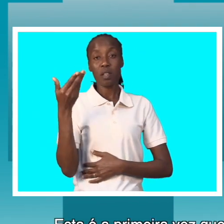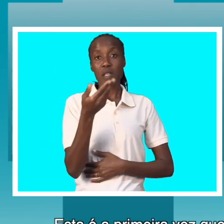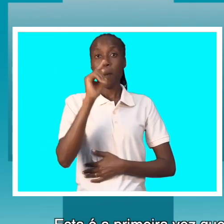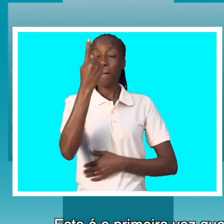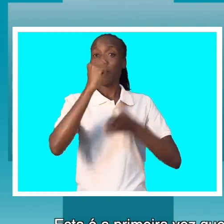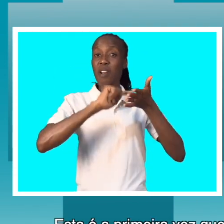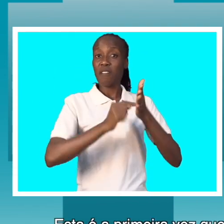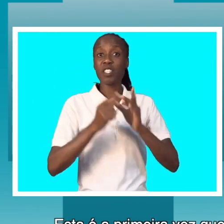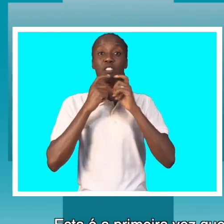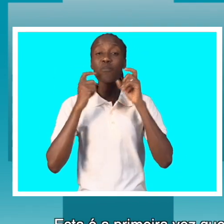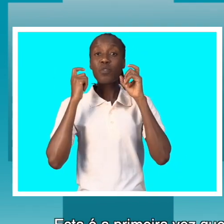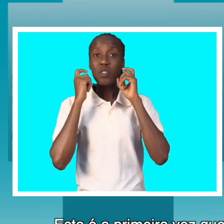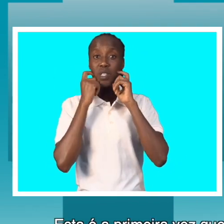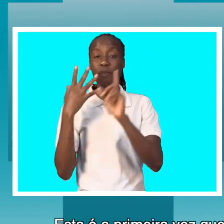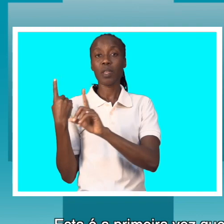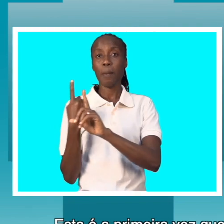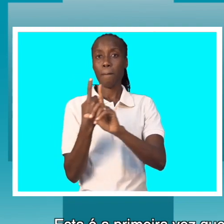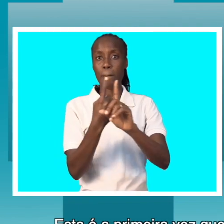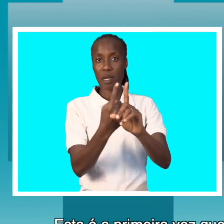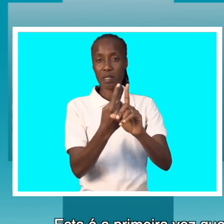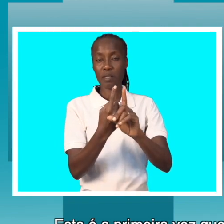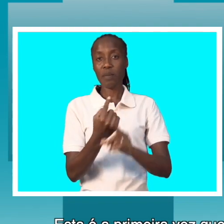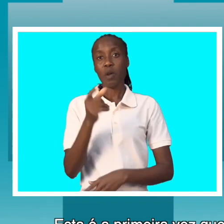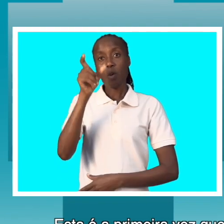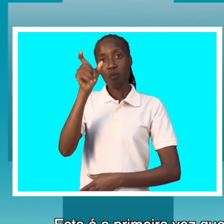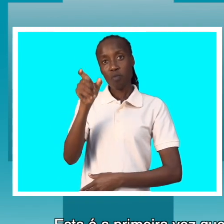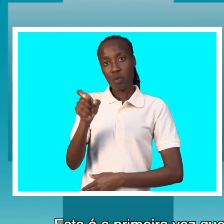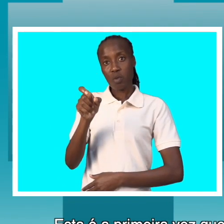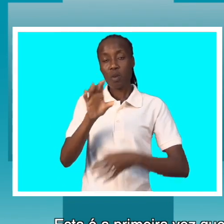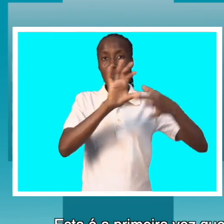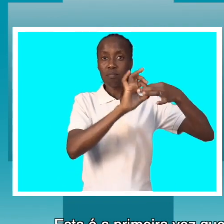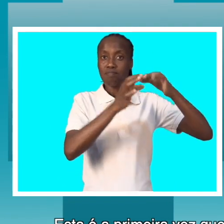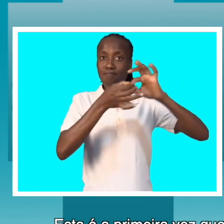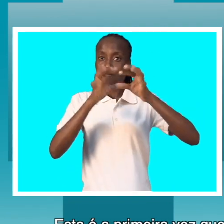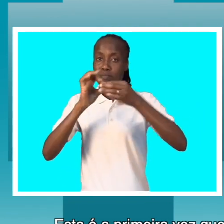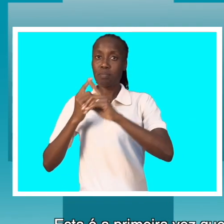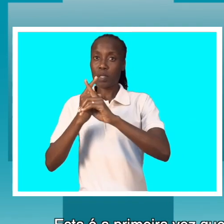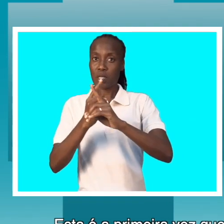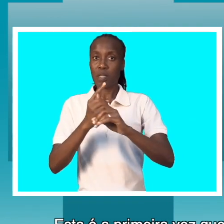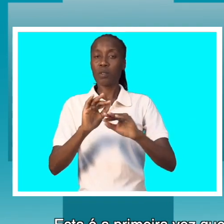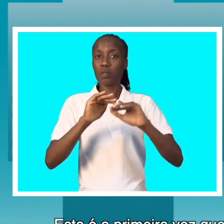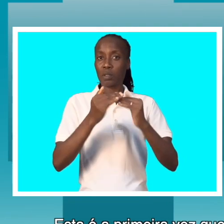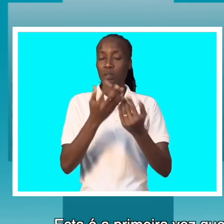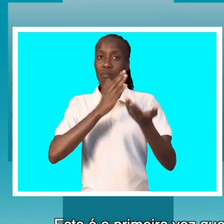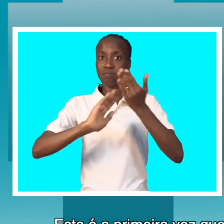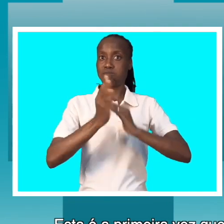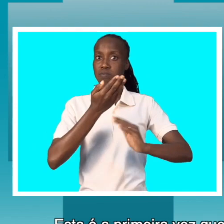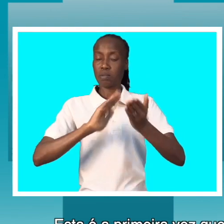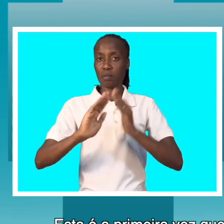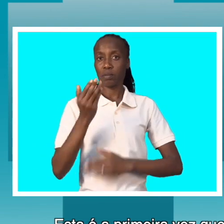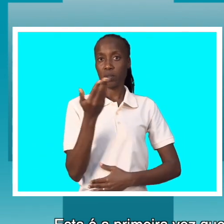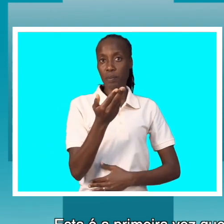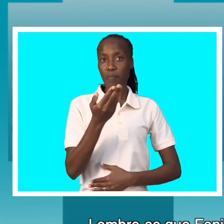Esta é a primeira vez que Moçambique se fez presente com um atleta paraolímpico neste tipo de eventos de artes